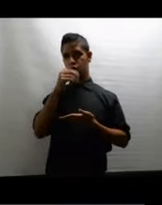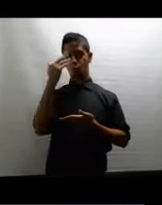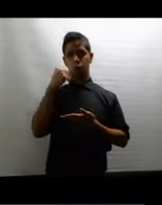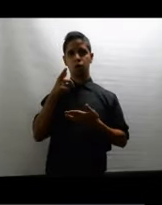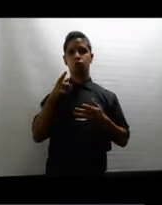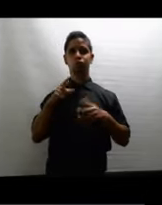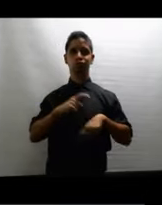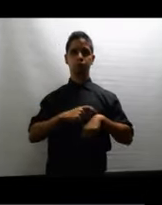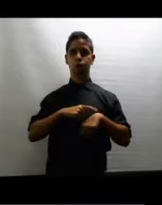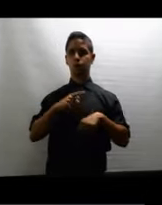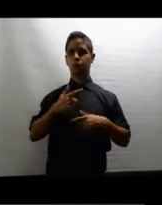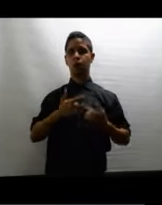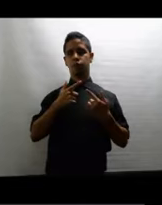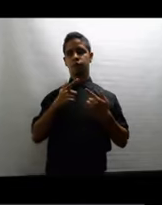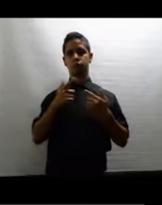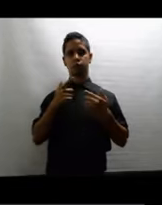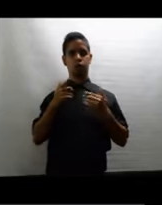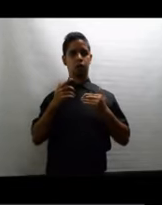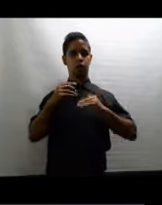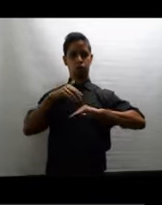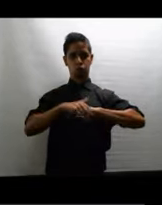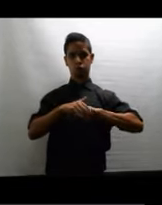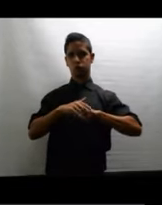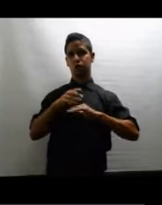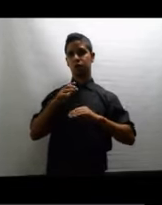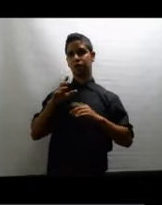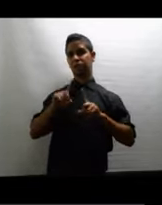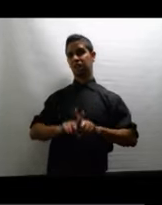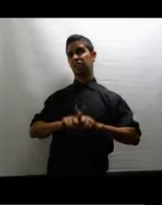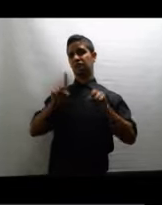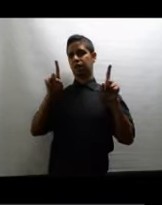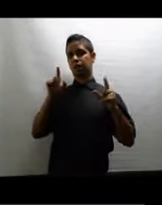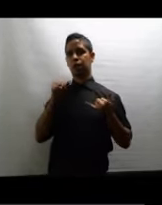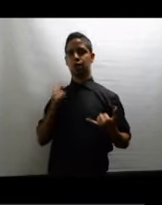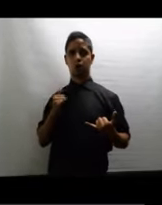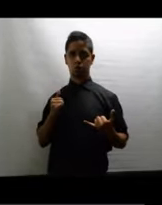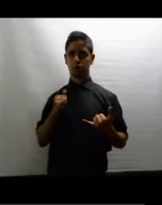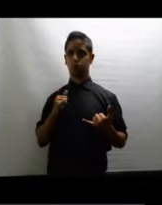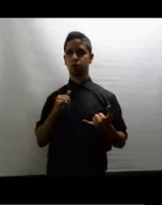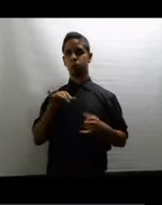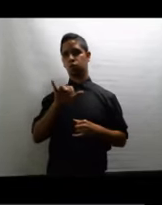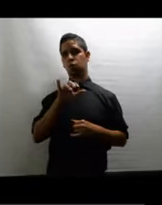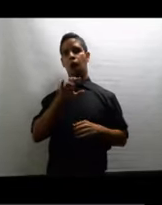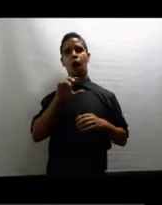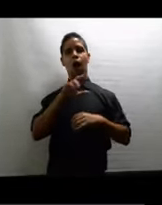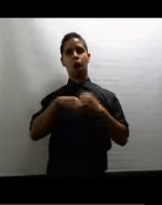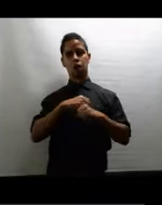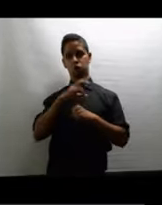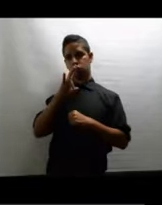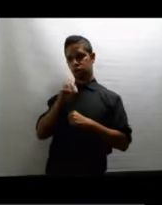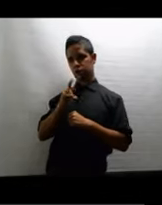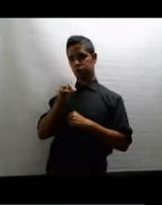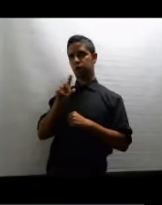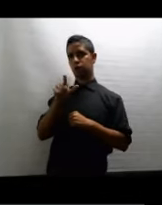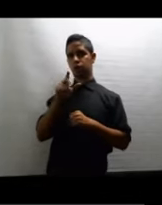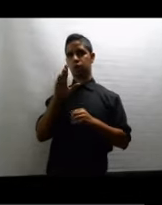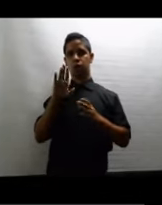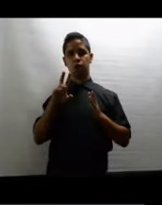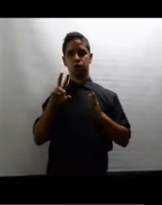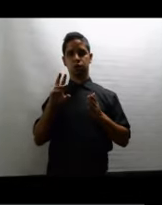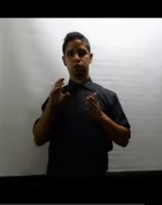nocturna de San Juan muy distinta a la que hay ahora y la que hubo. Tras la recesión de los 70 comenzaron a bajar.